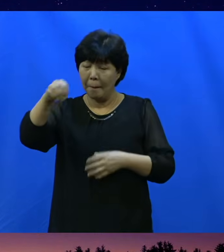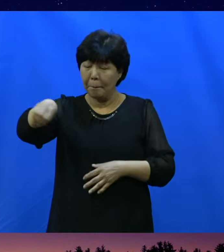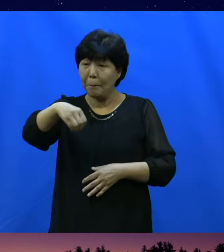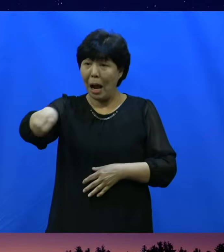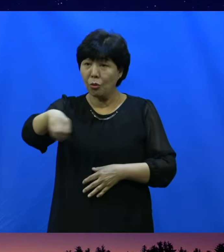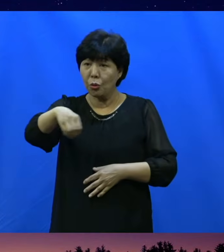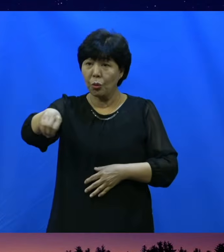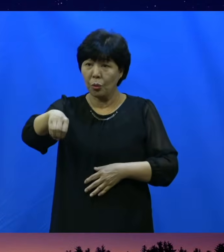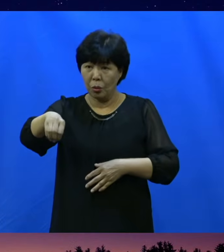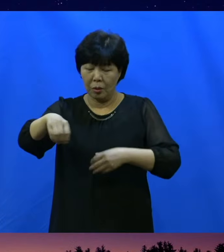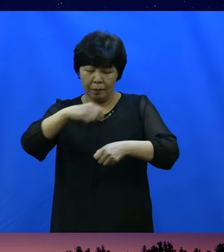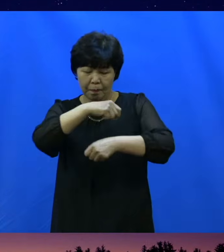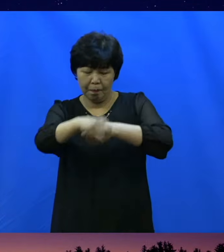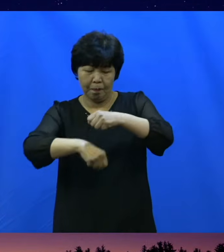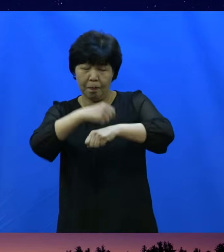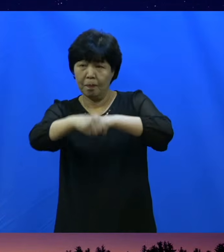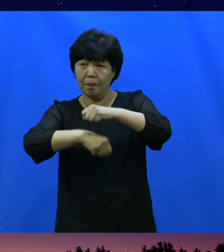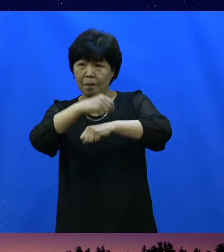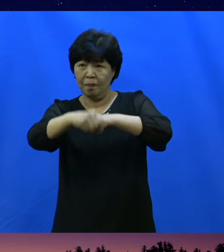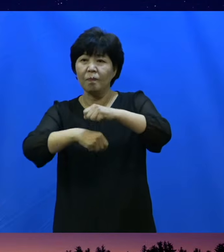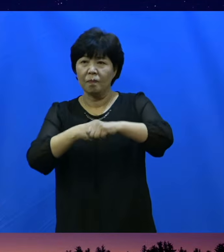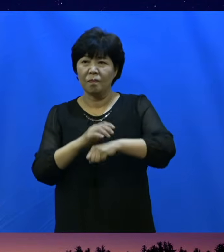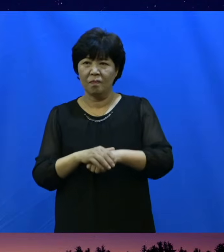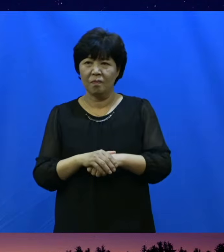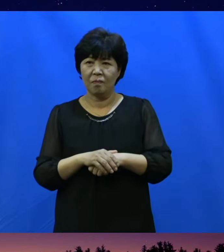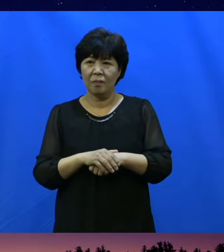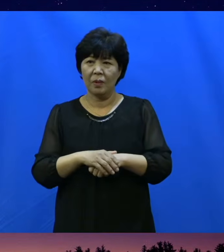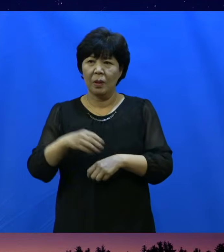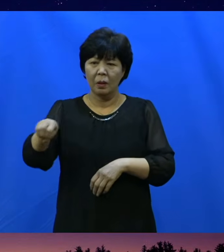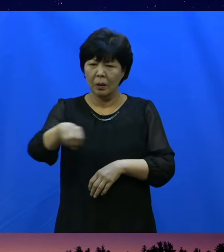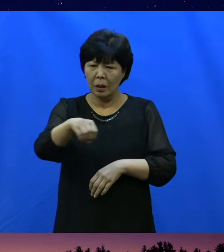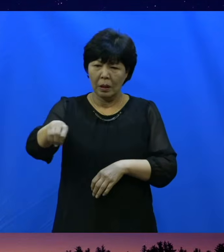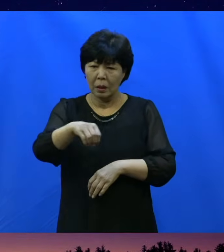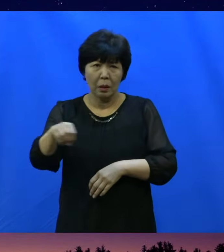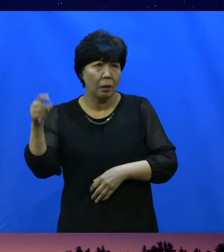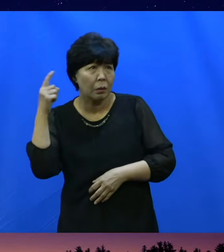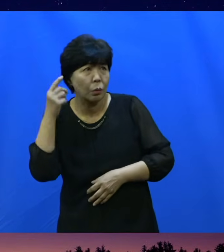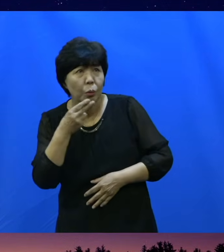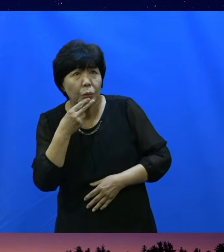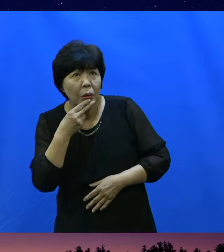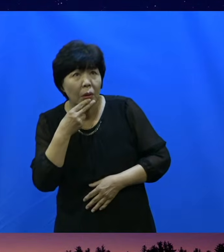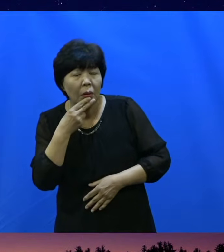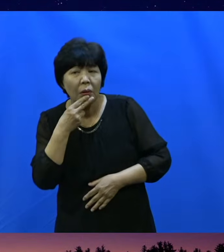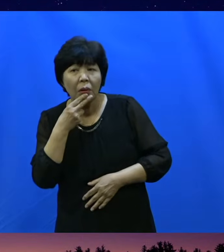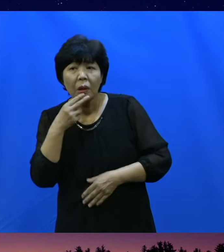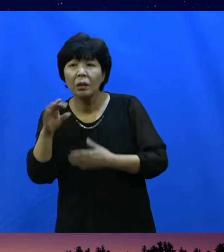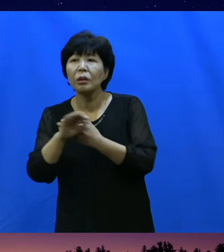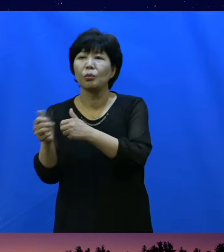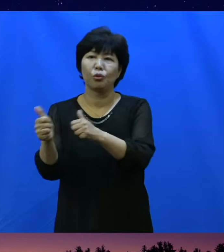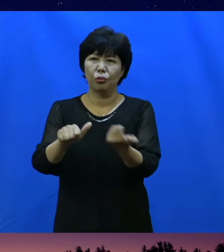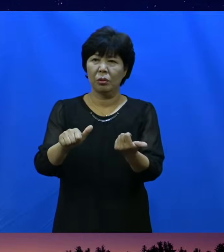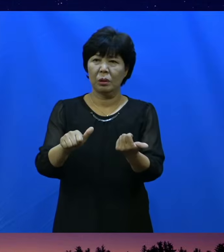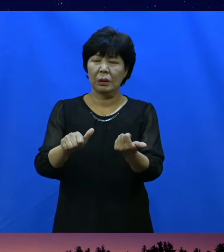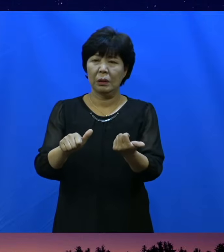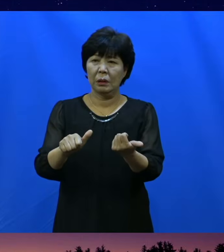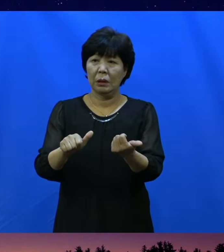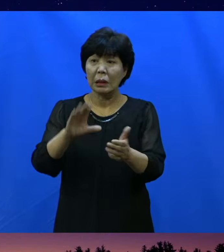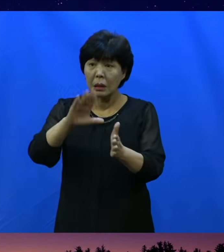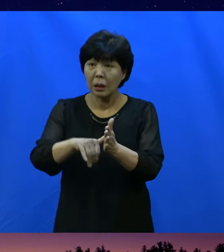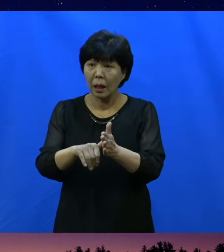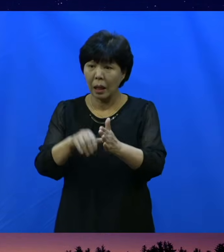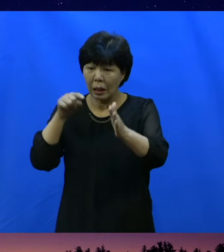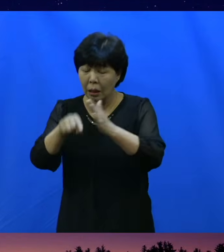죽은 대제사장을 시체를 끄집어 들어갔다가 다 죽는 거잖아요. 그러니까 못 들어가요. 그러니까 어디에요?